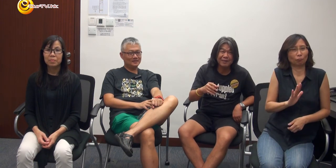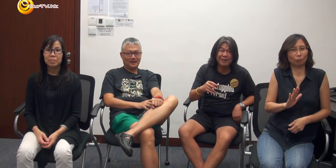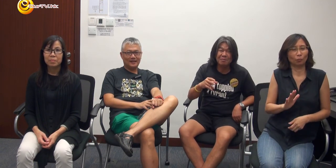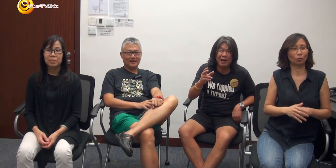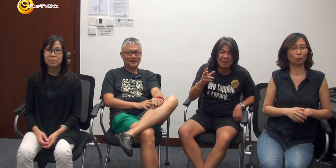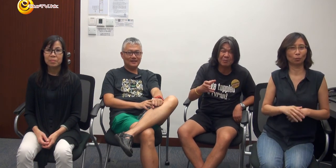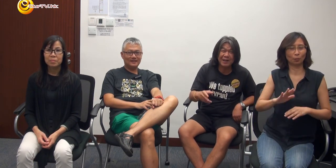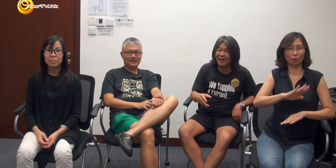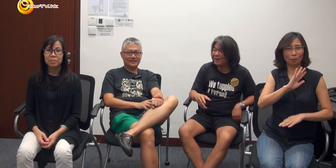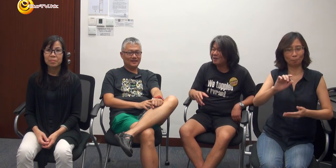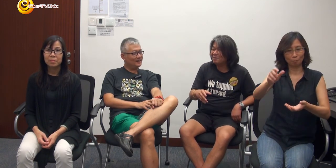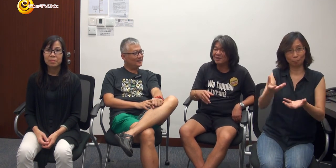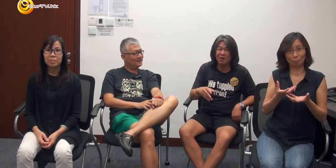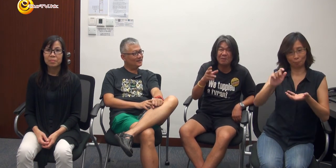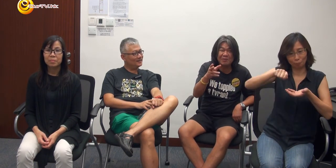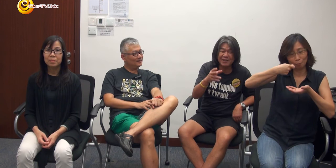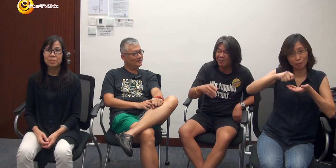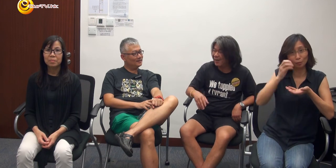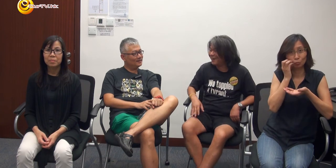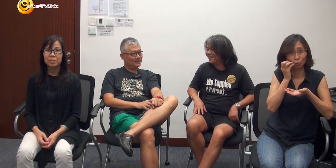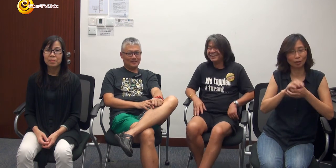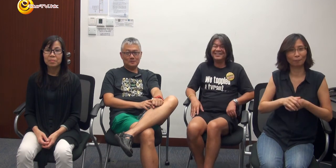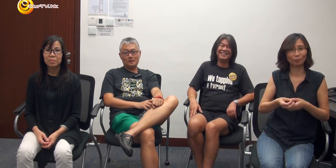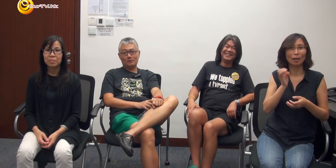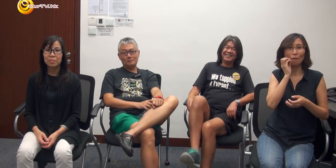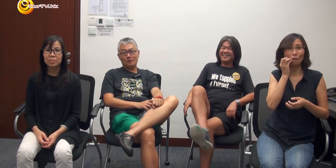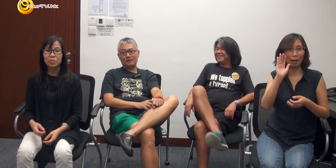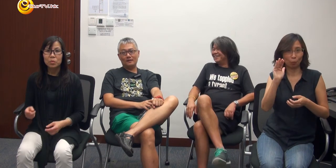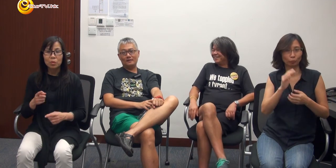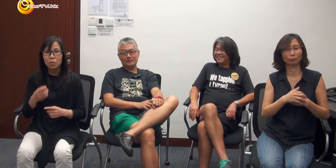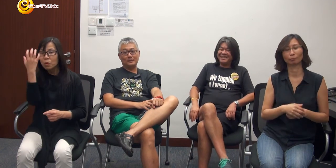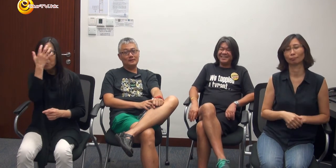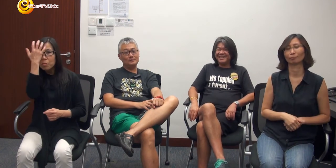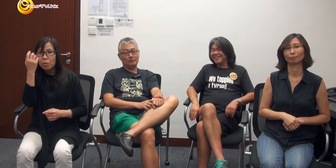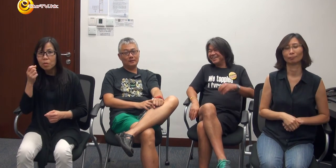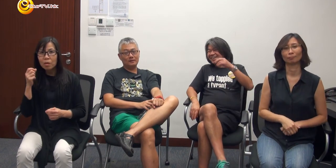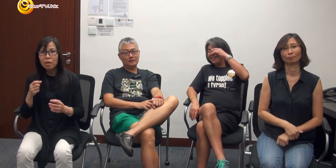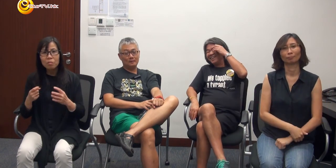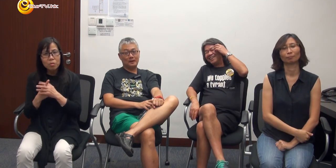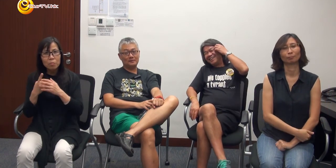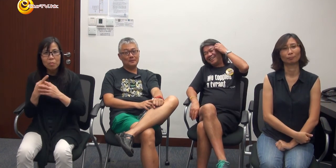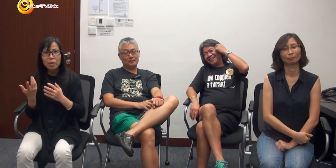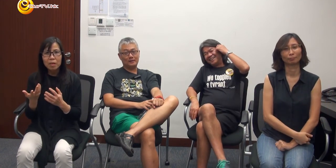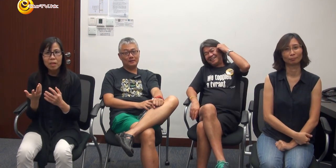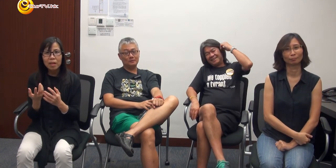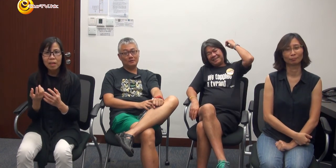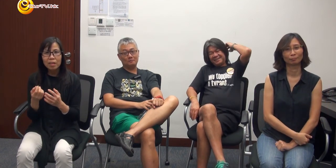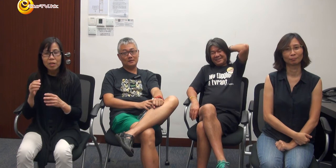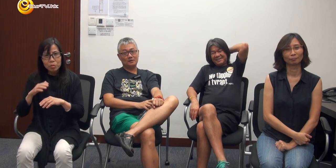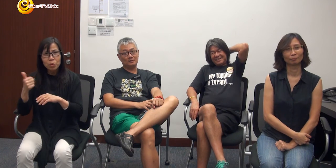冇叫人畢粥俾你啊！ 系啊， 最好畢飯好啦。 仲有我啲夢咧，特別呢啲夢咧係萬事萬靈嘅，咁所以我唔知阿梁振